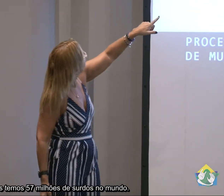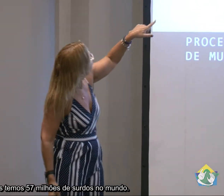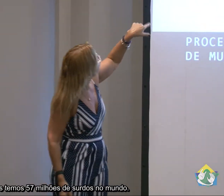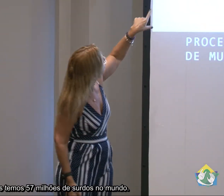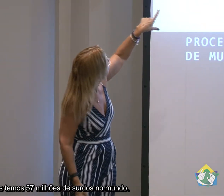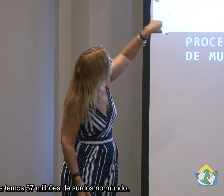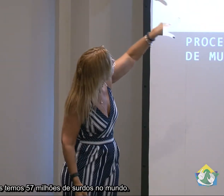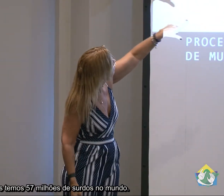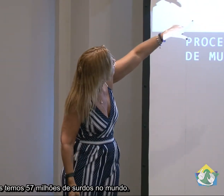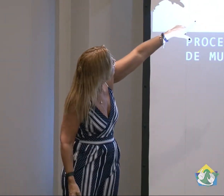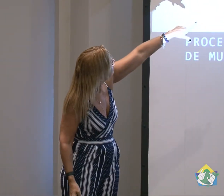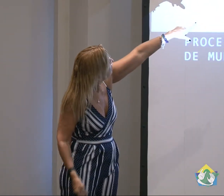no mundo.